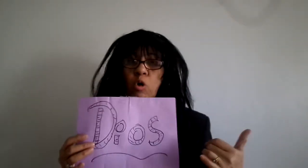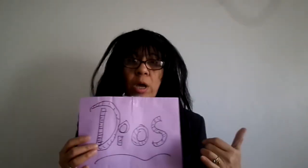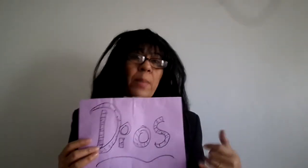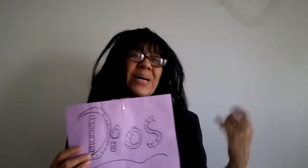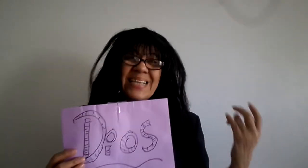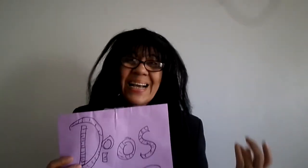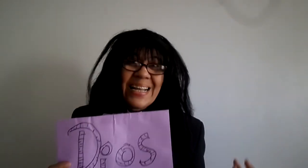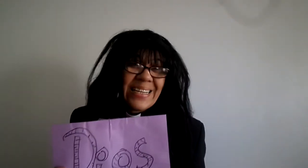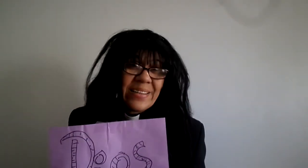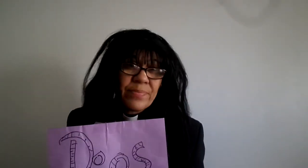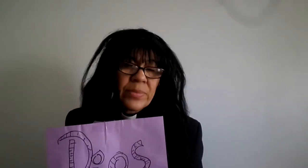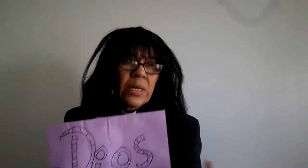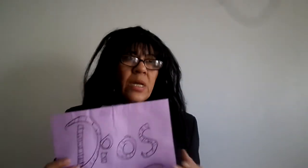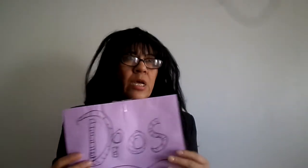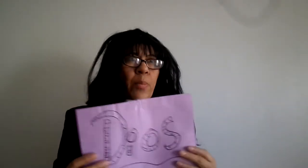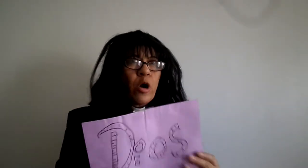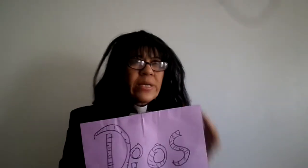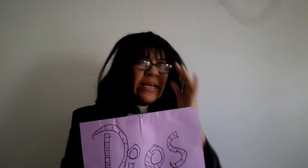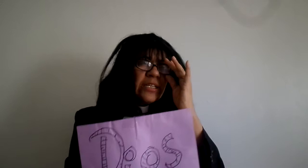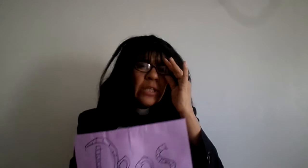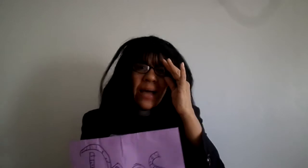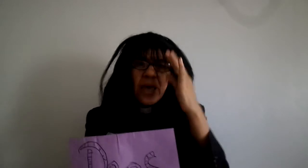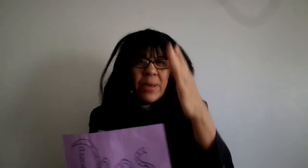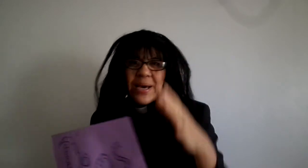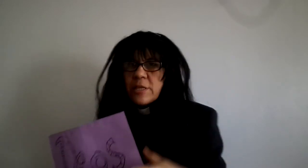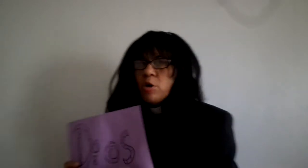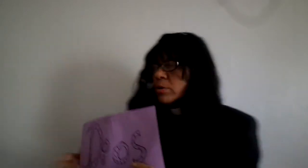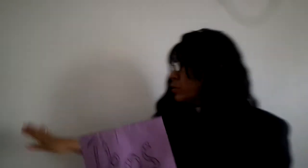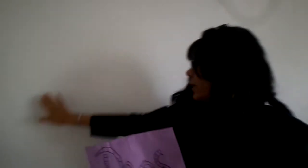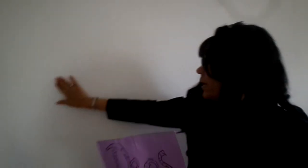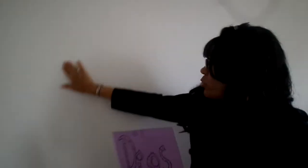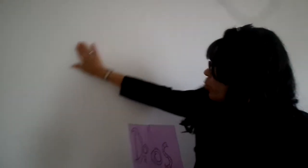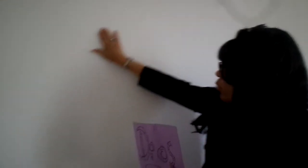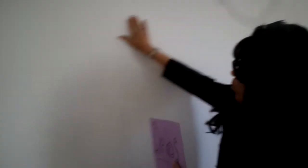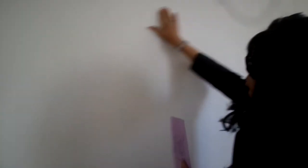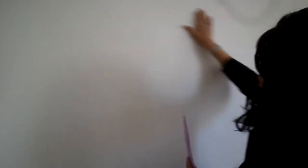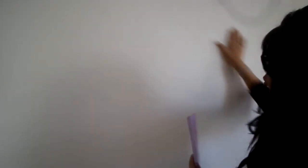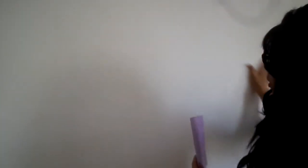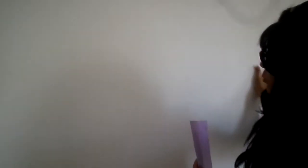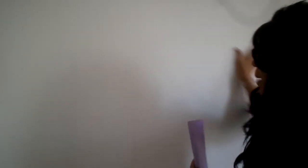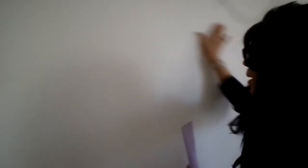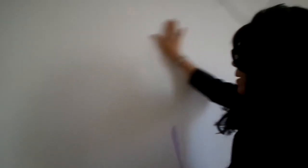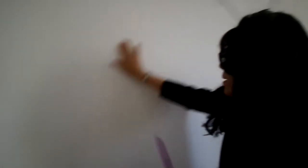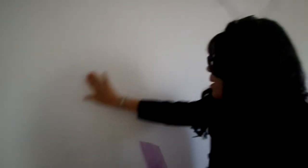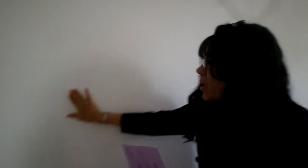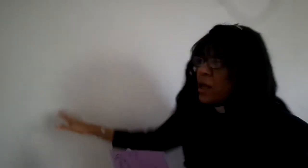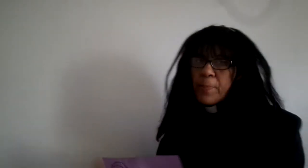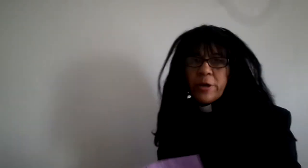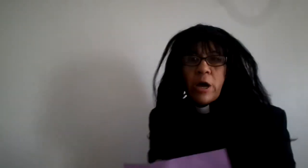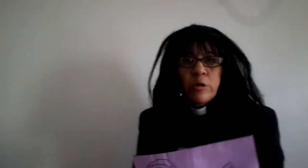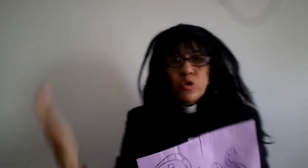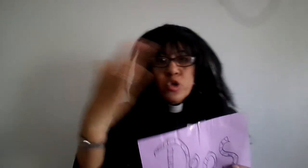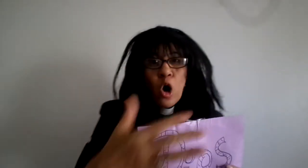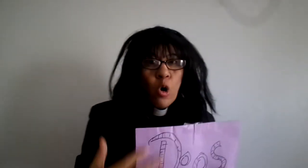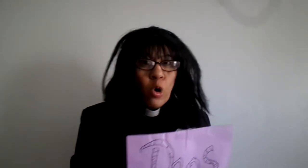coge para sacarle, porque nadie ve a Dios. Esto es como si tuviera una pared, pero hay un chojo